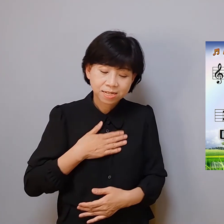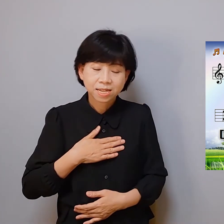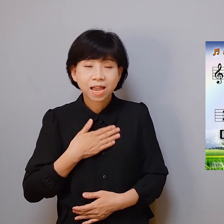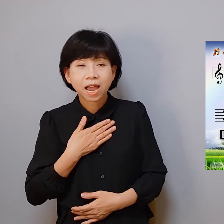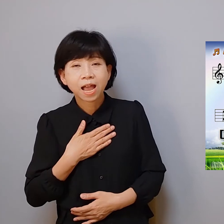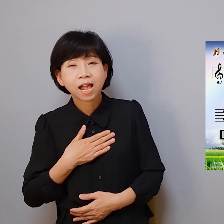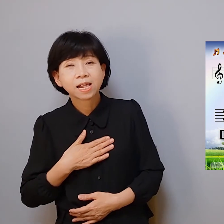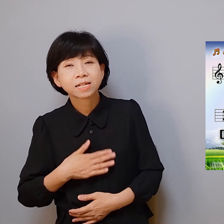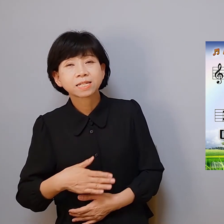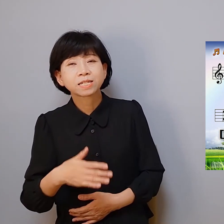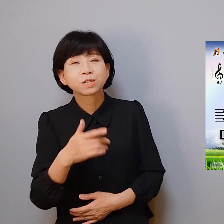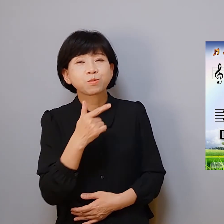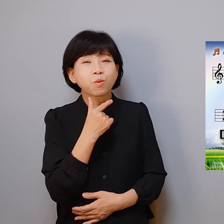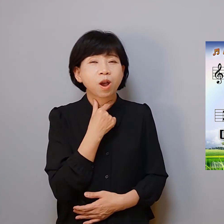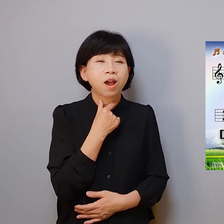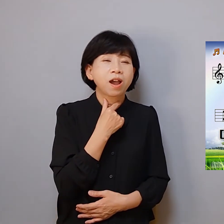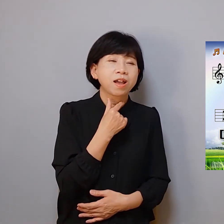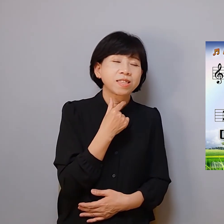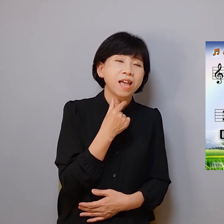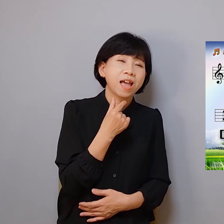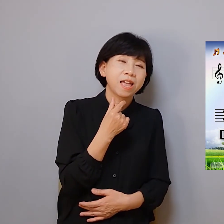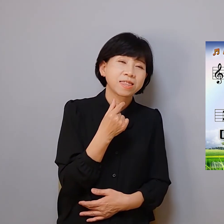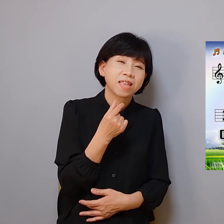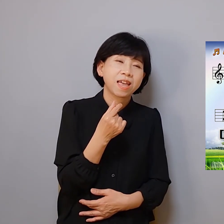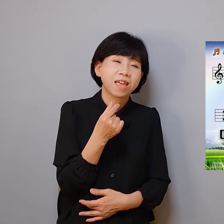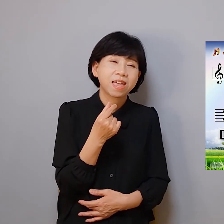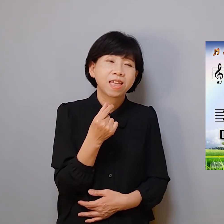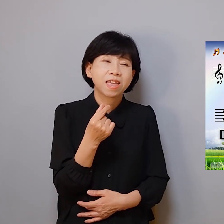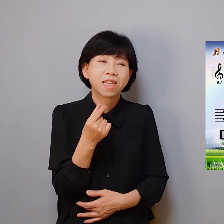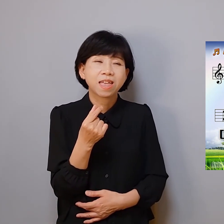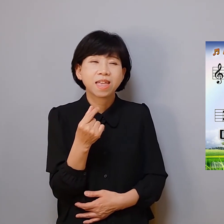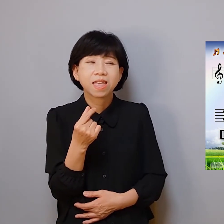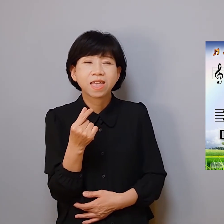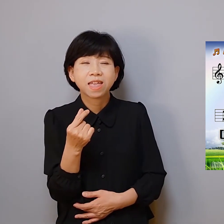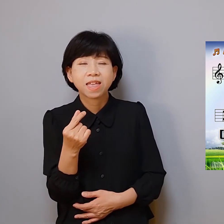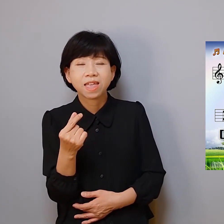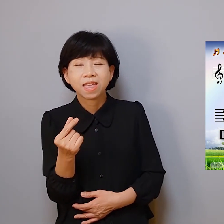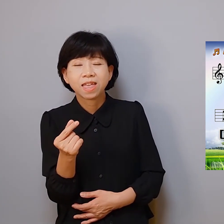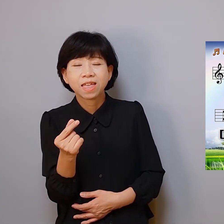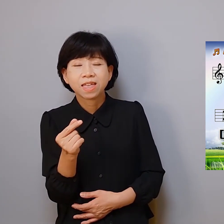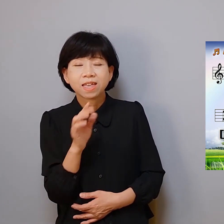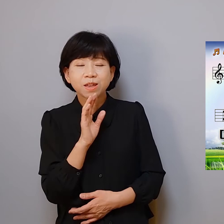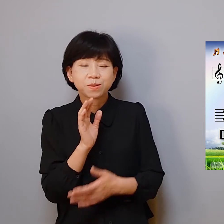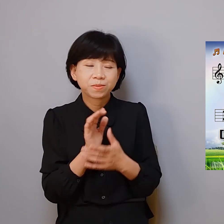사랑을 간절히 알기 원하네.